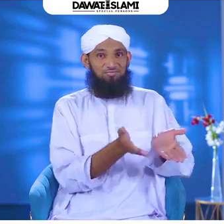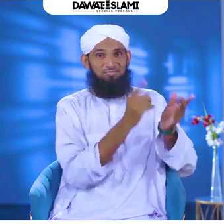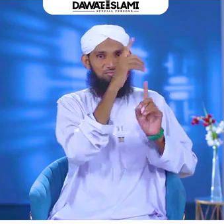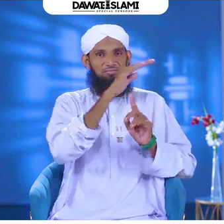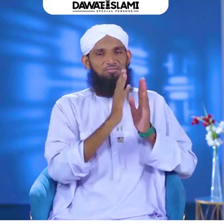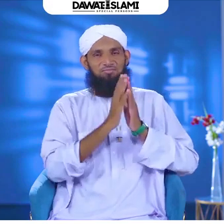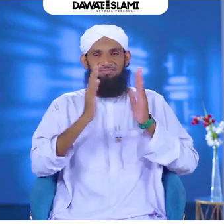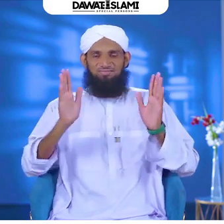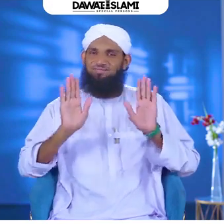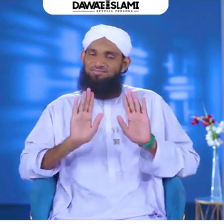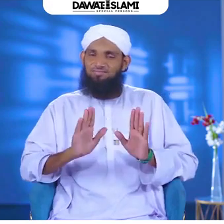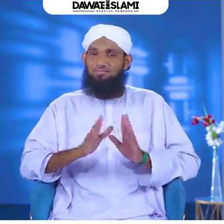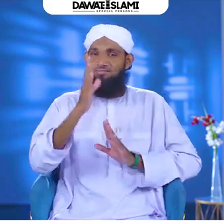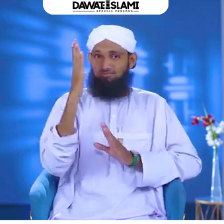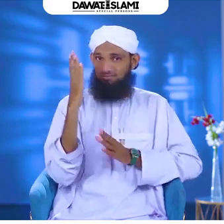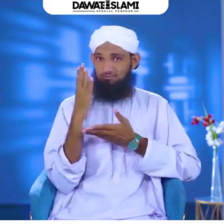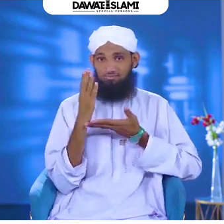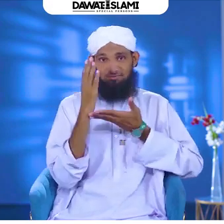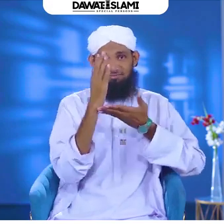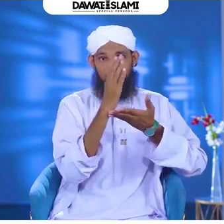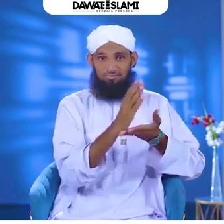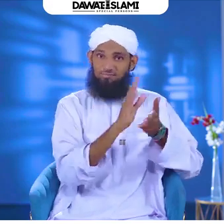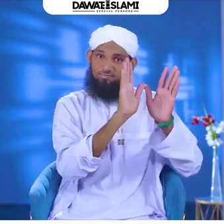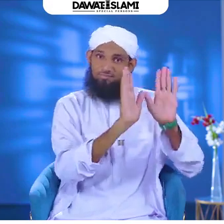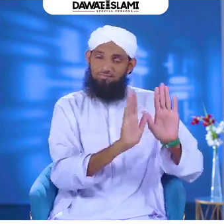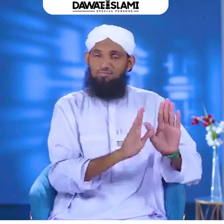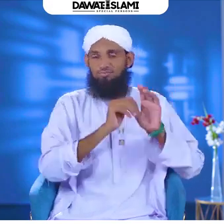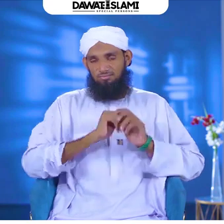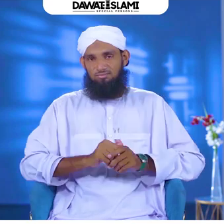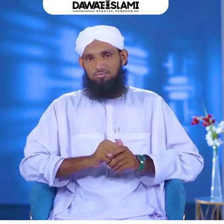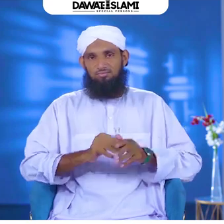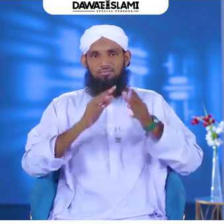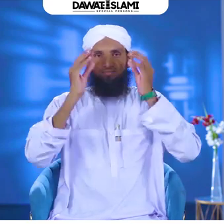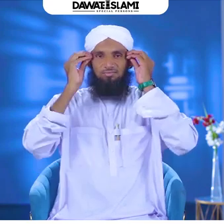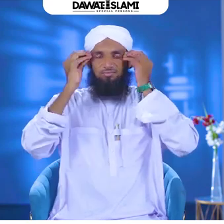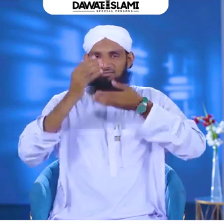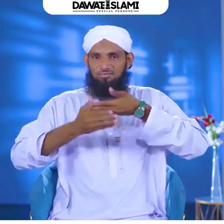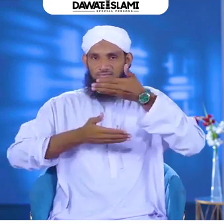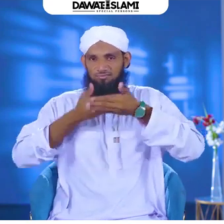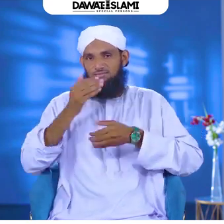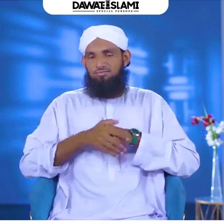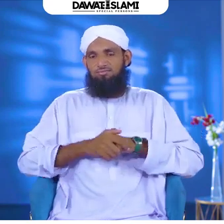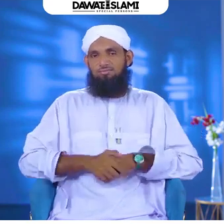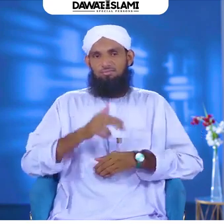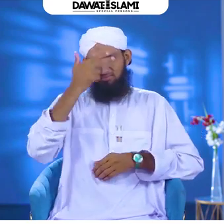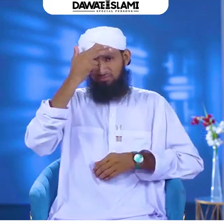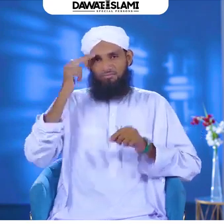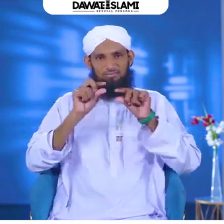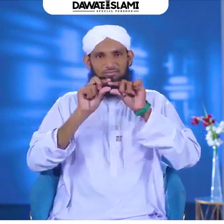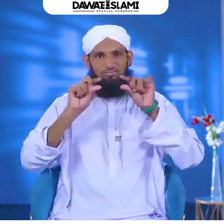کی رحمت بہت بڑی ہے. ایصال ثواب میں ثواب پہنچتا ہے. وہ حدیث مبارکہ میں یہ ہے کہ اذا مات ابن آدم انقطع